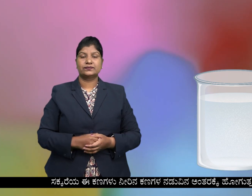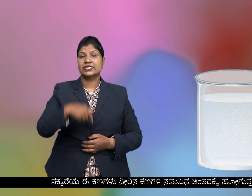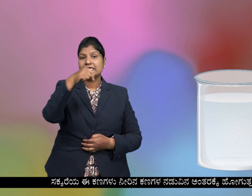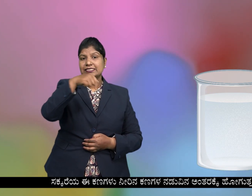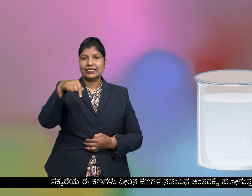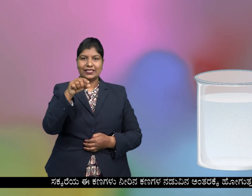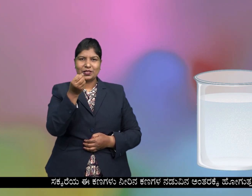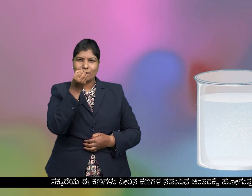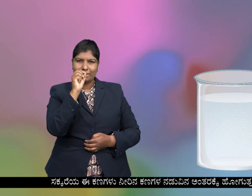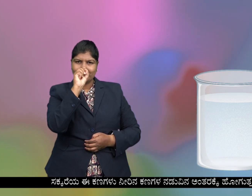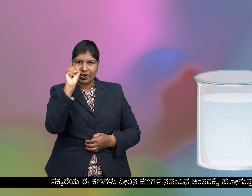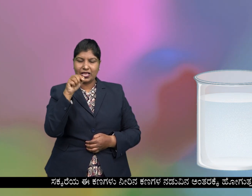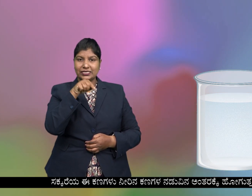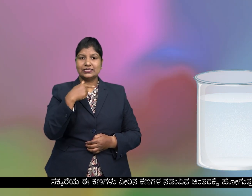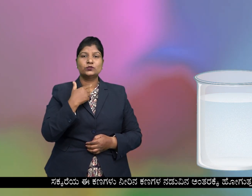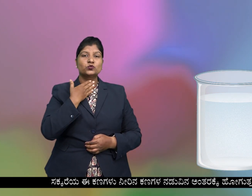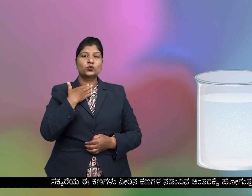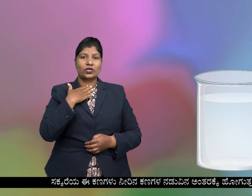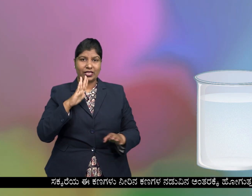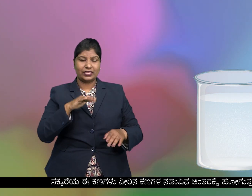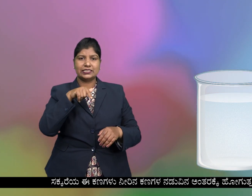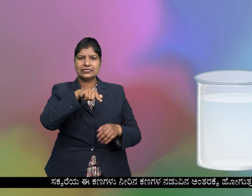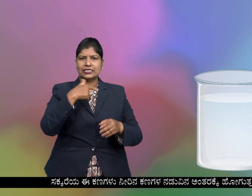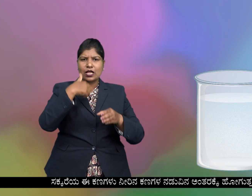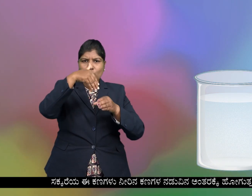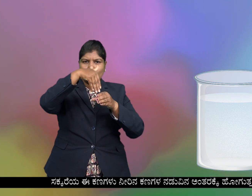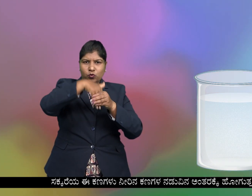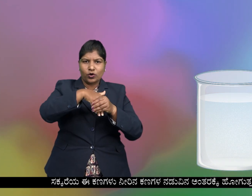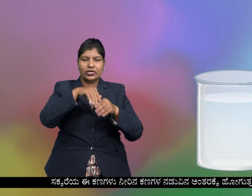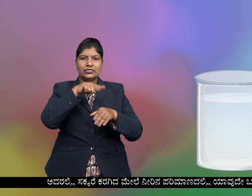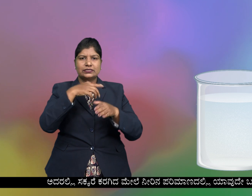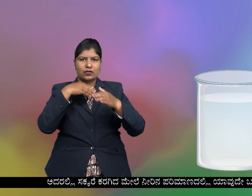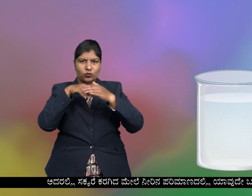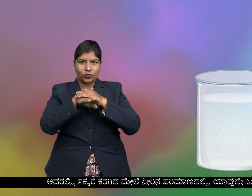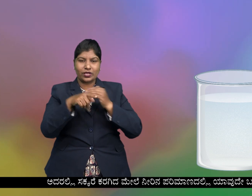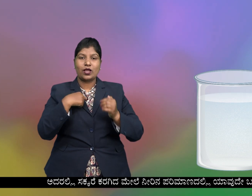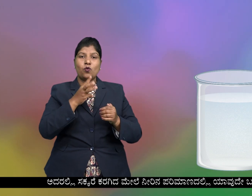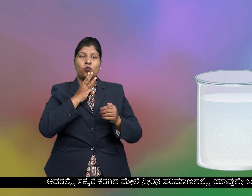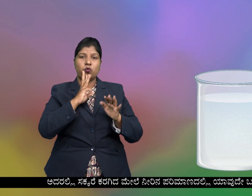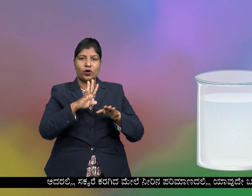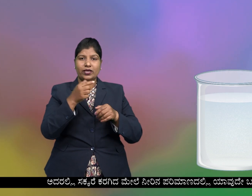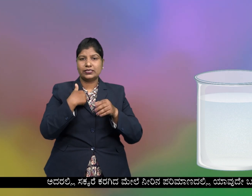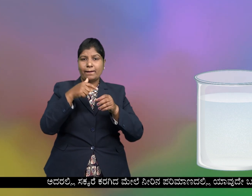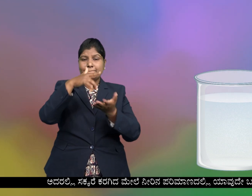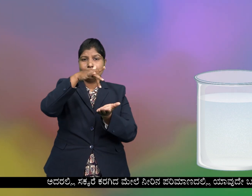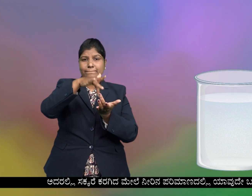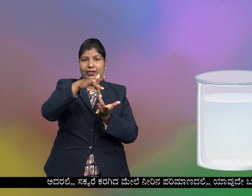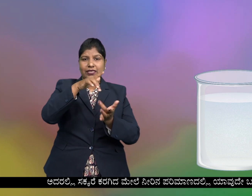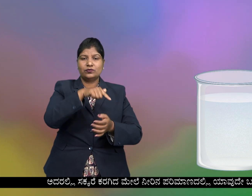ಸಕ್ಕರೆಯ ಈ ಕಣಗಳು ನೀರಿನ ಕಣಗಳ ನಡುವಿನ ಅಂತರಕ್ಕೆ ಹೋಗುತ್ತೆ. ಇದರಿಂದಾಗಿ ಅದರಲ್ಲಿ ಸಕ್ಕರೆ ಕರಗಿದ ಮೇಲೆ ನೀರಿನ ಪರಿಮಾಣದಲ್ಲಿ